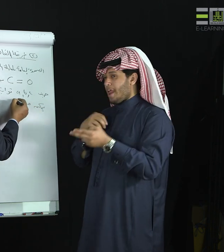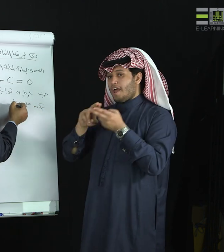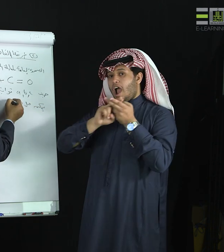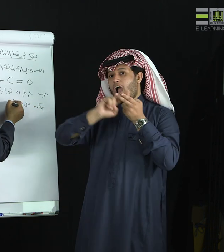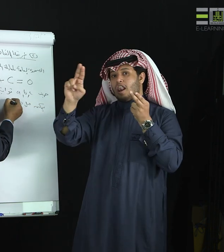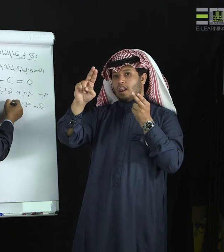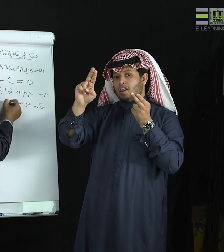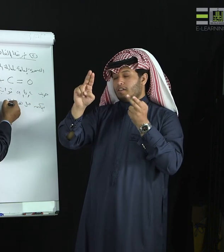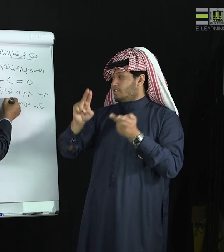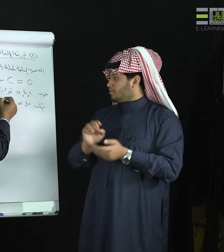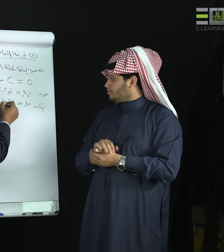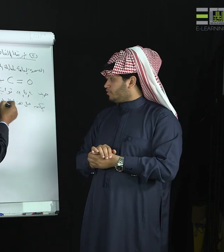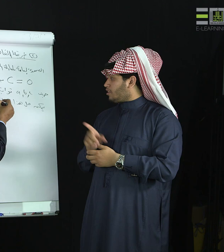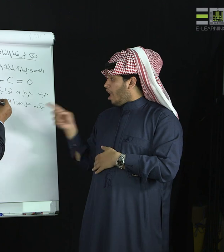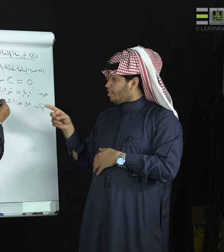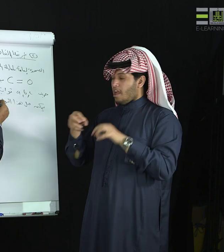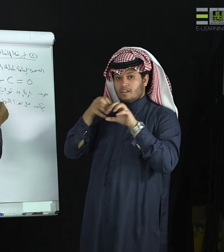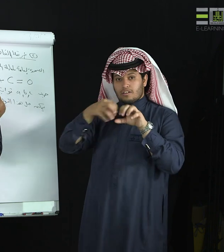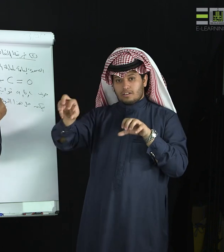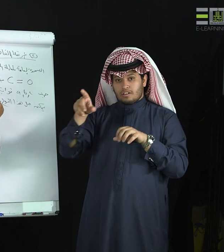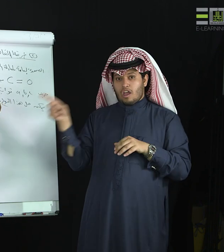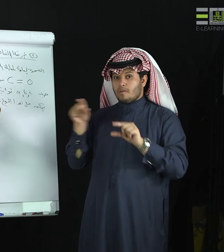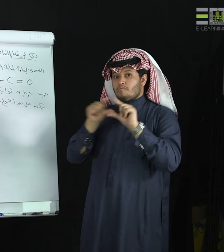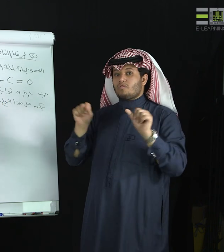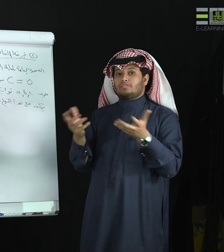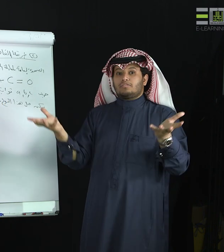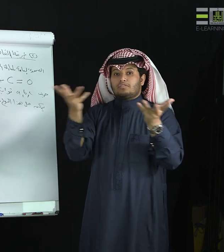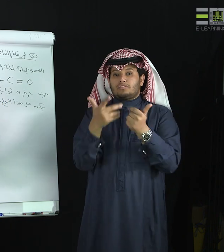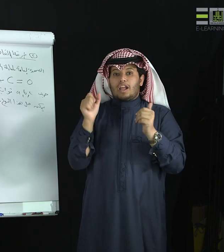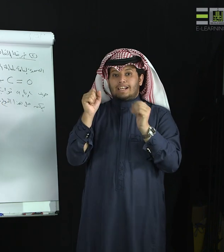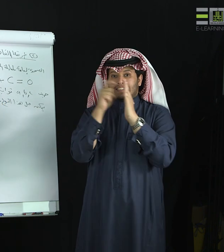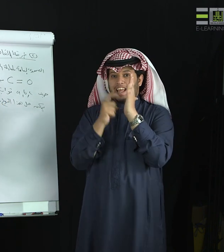هذا النوع من المعادلات